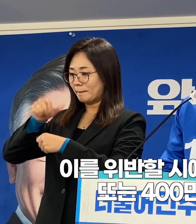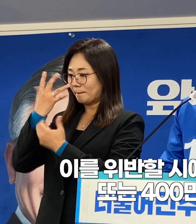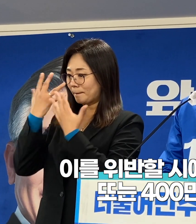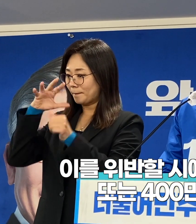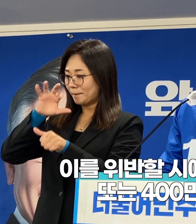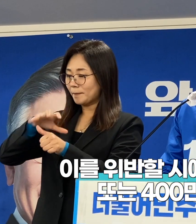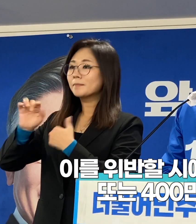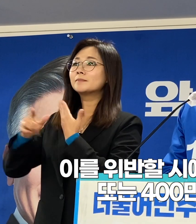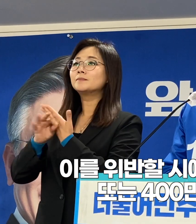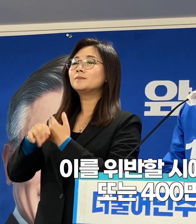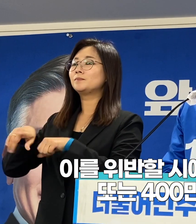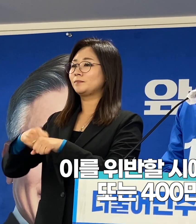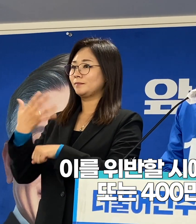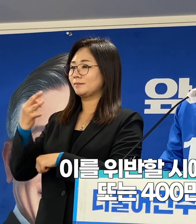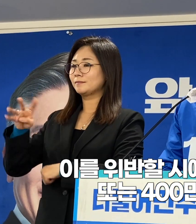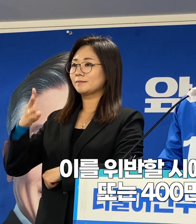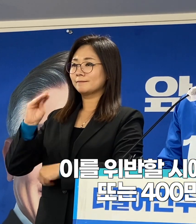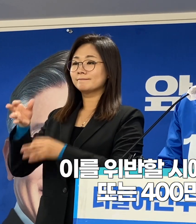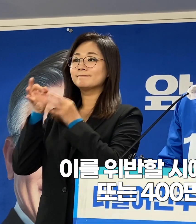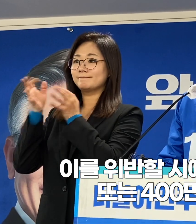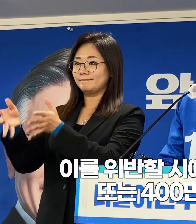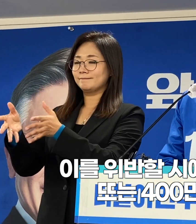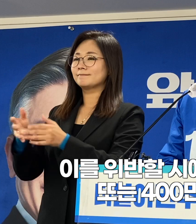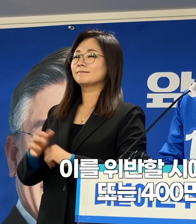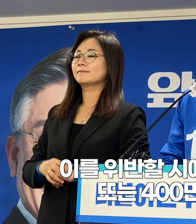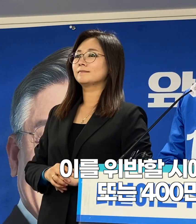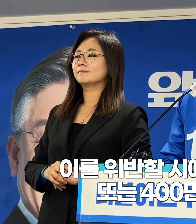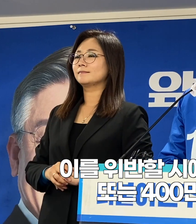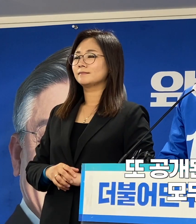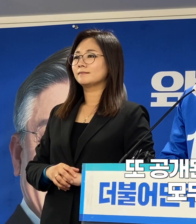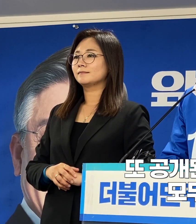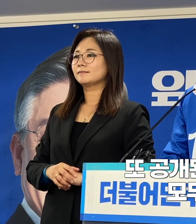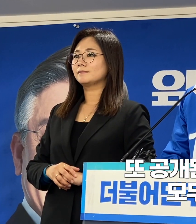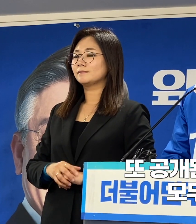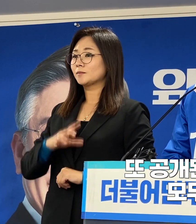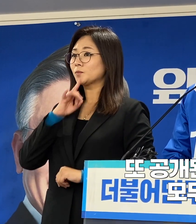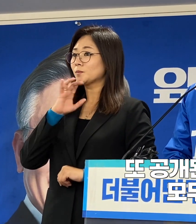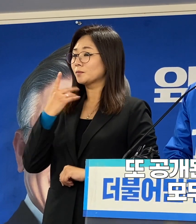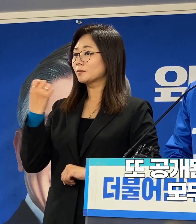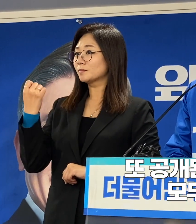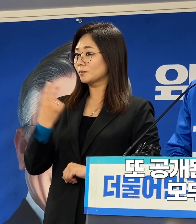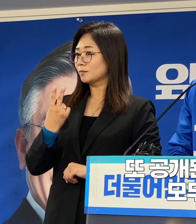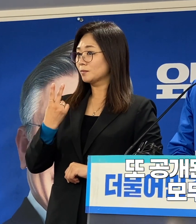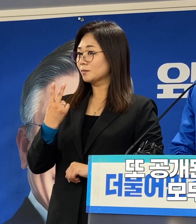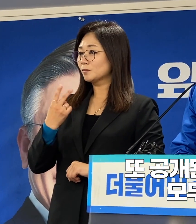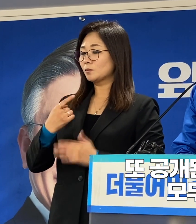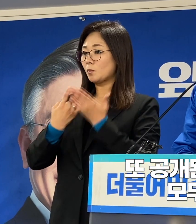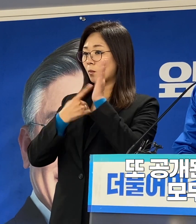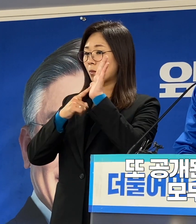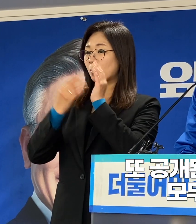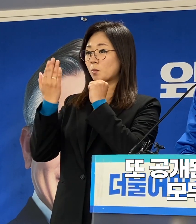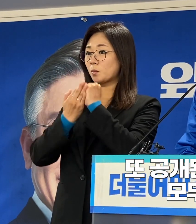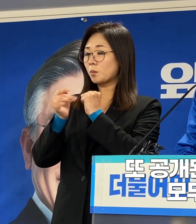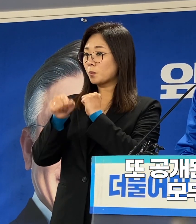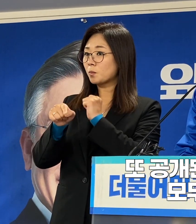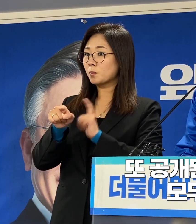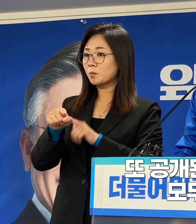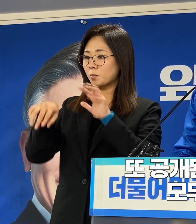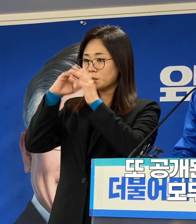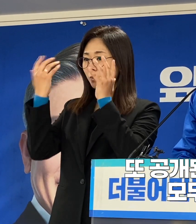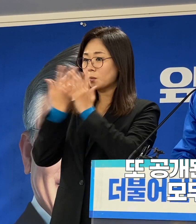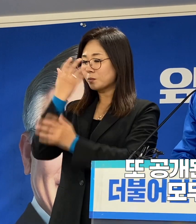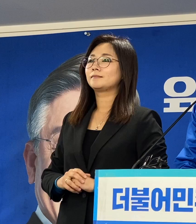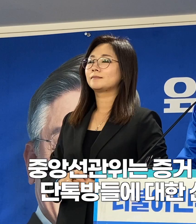또는 400만 원 이하의 벌금에 처하도록 하고 있습니다. 뿐만 아니라 공개된 투표용지는